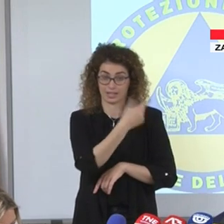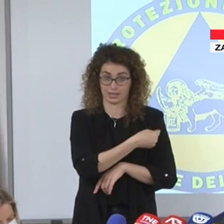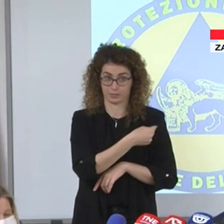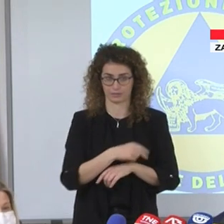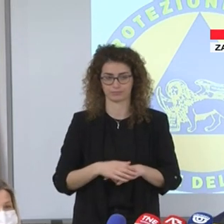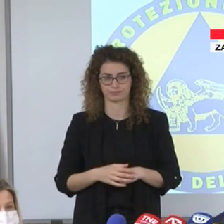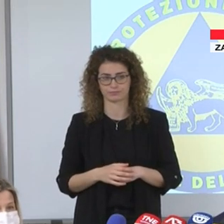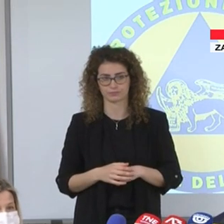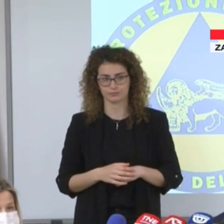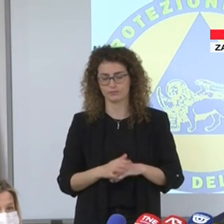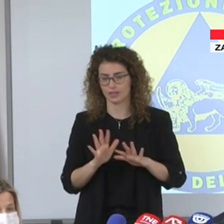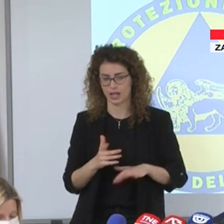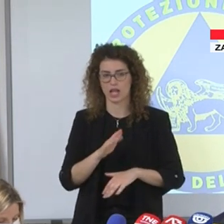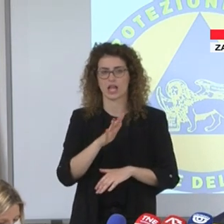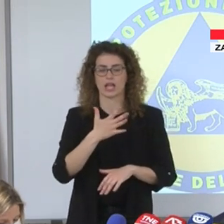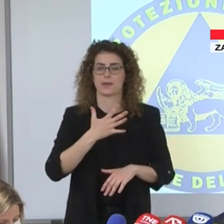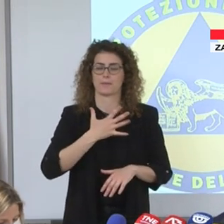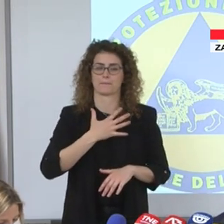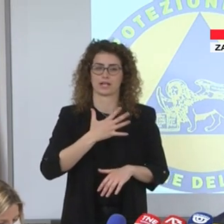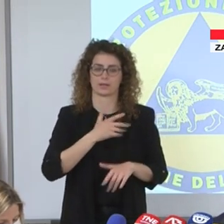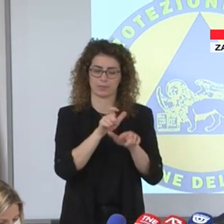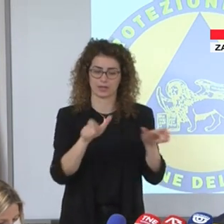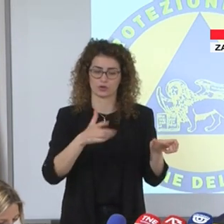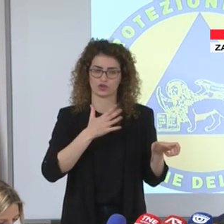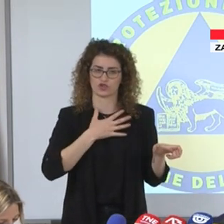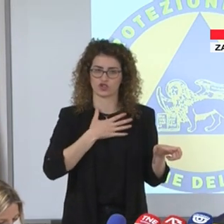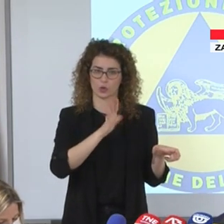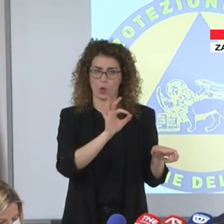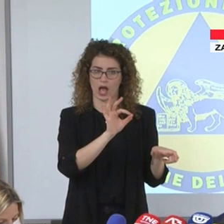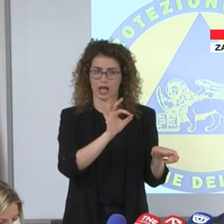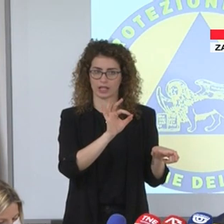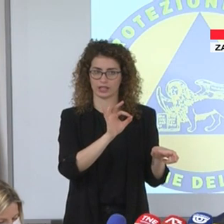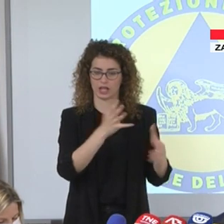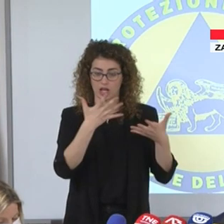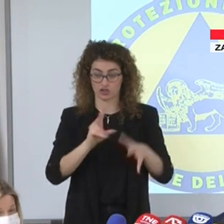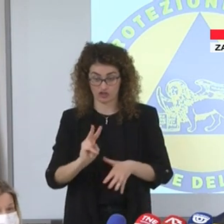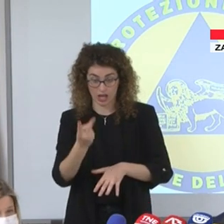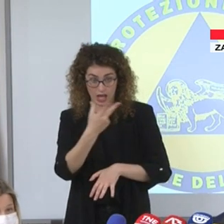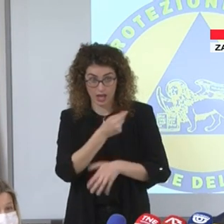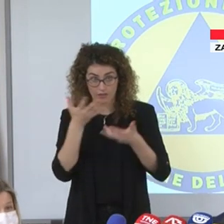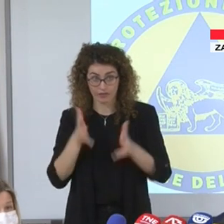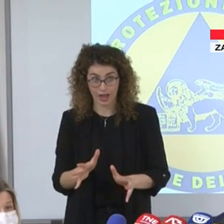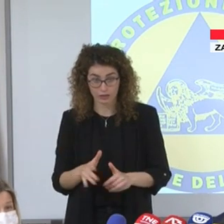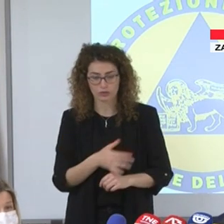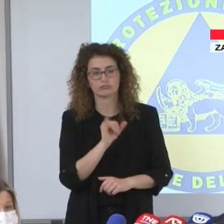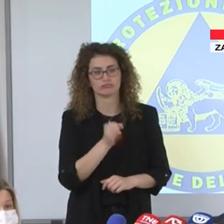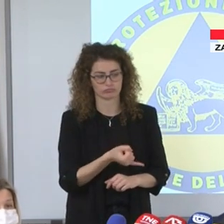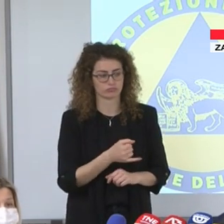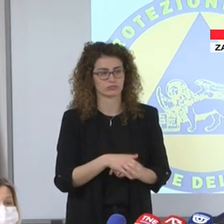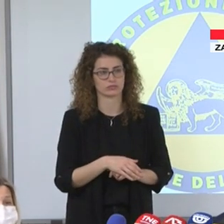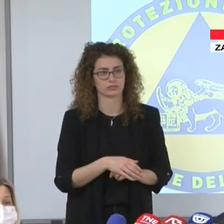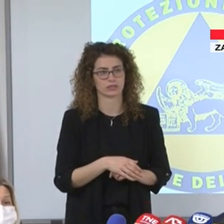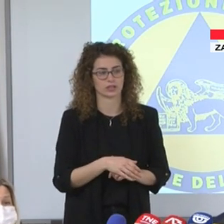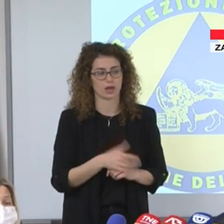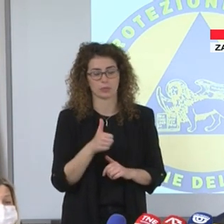ciclo completo. Cioè i cinquantenni hanno fatto già il ciclo completo? Sì. Sì, perché sono,